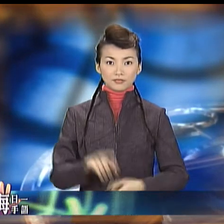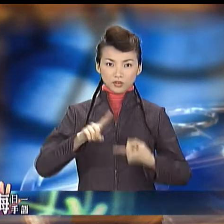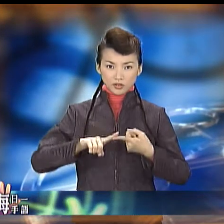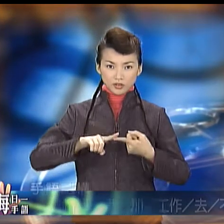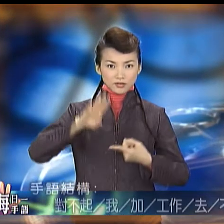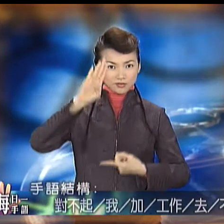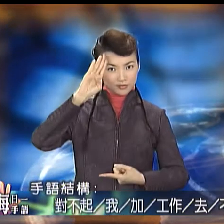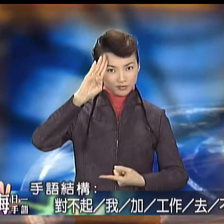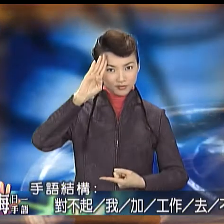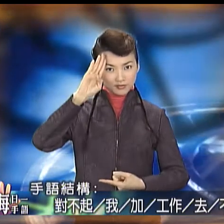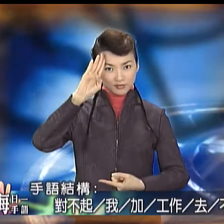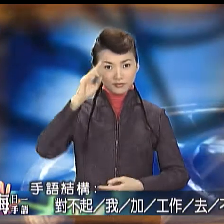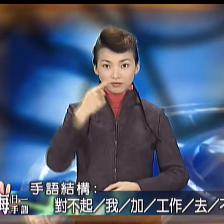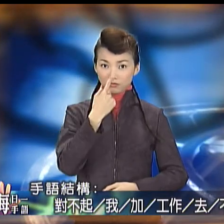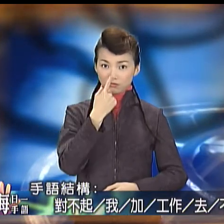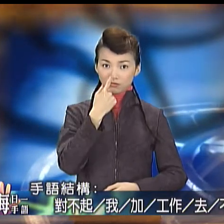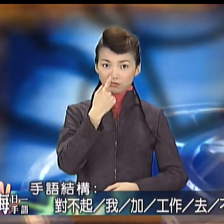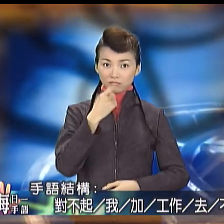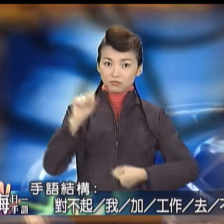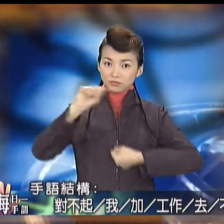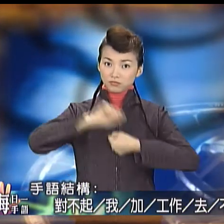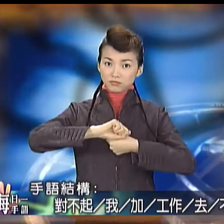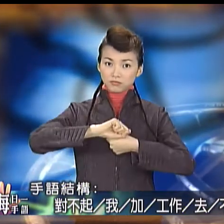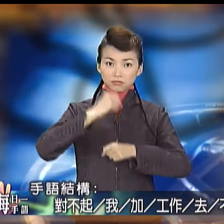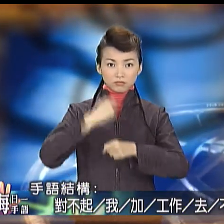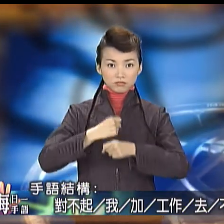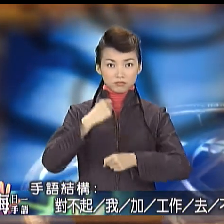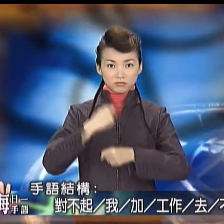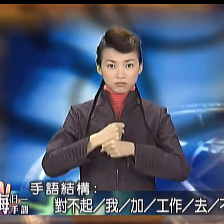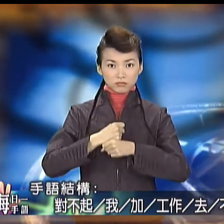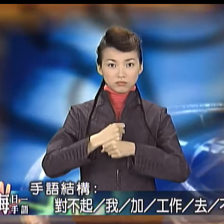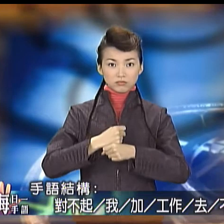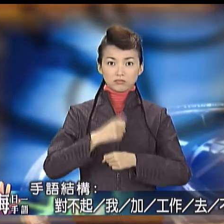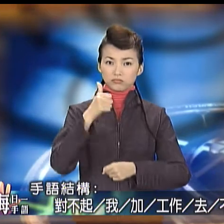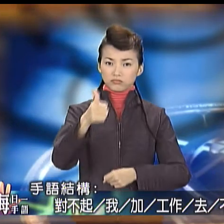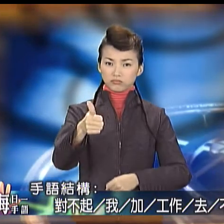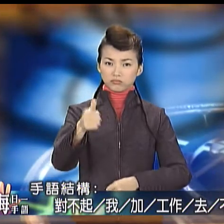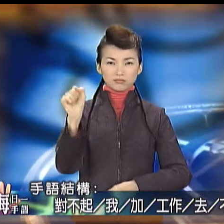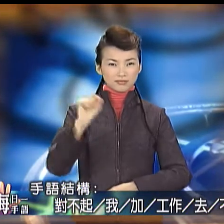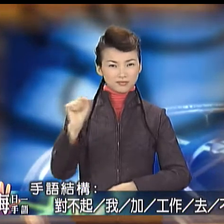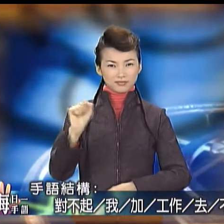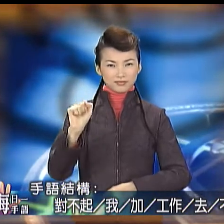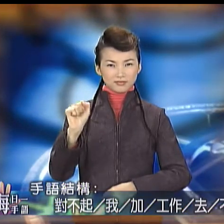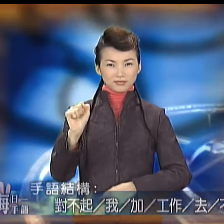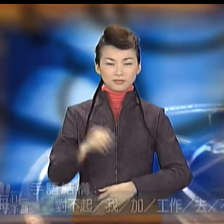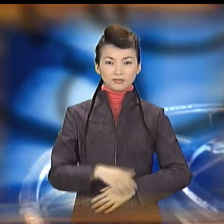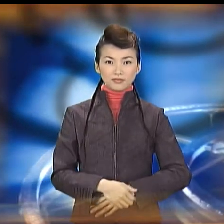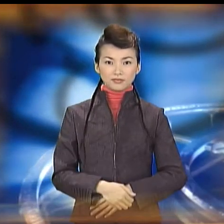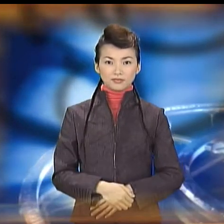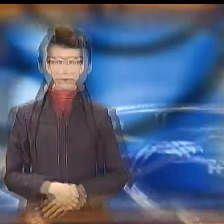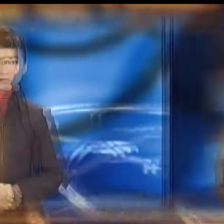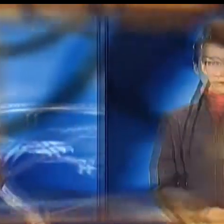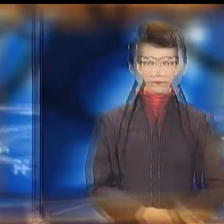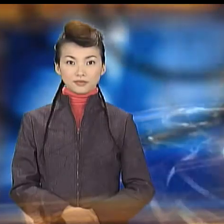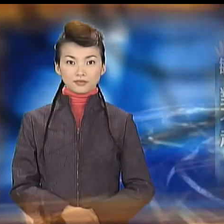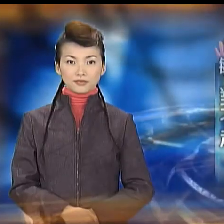是：对不起，我加工作，去不能。右食指